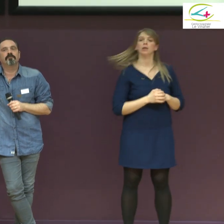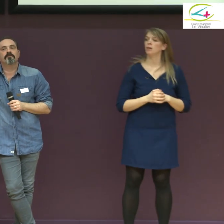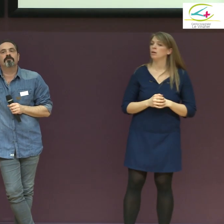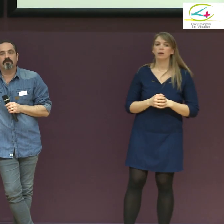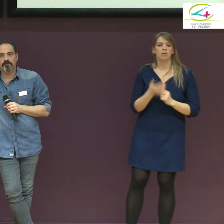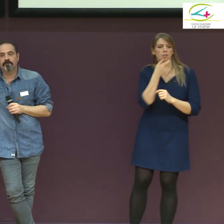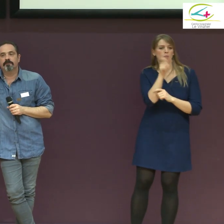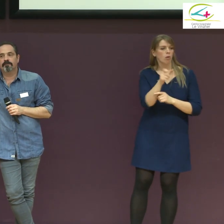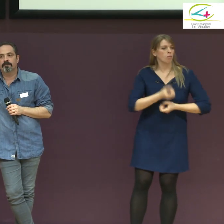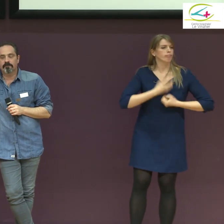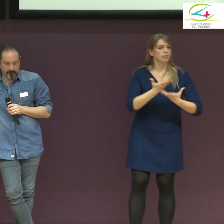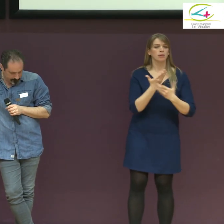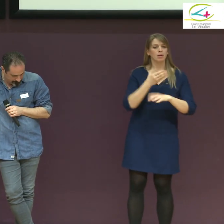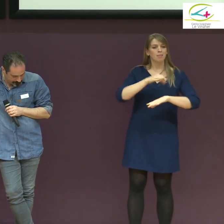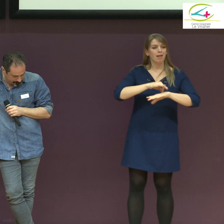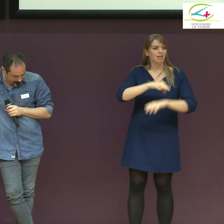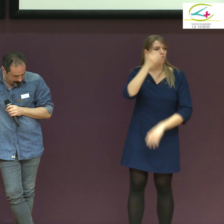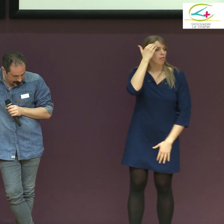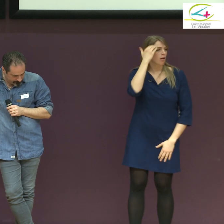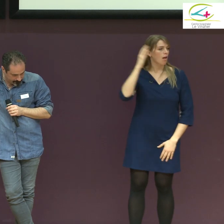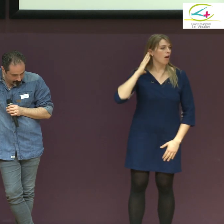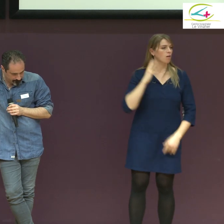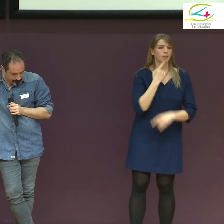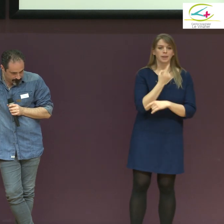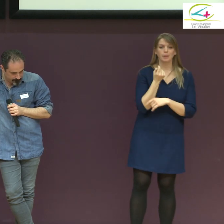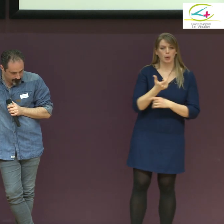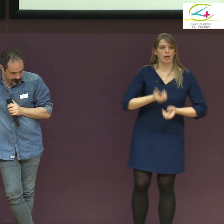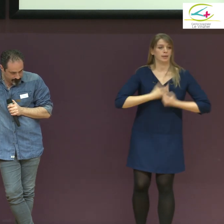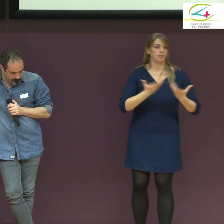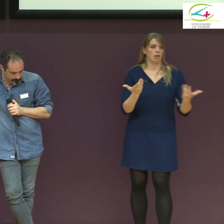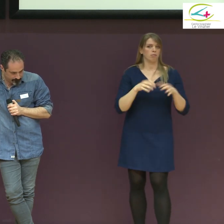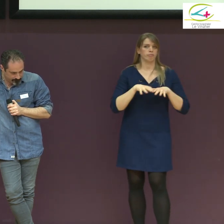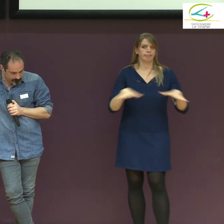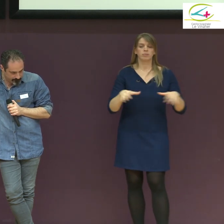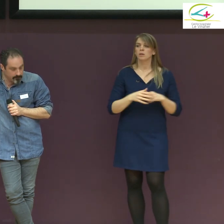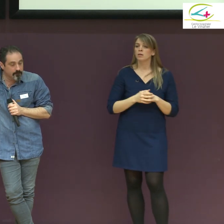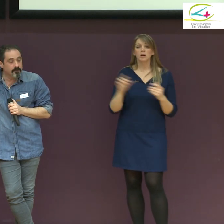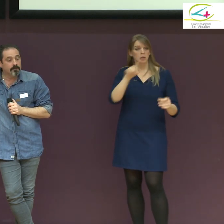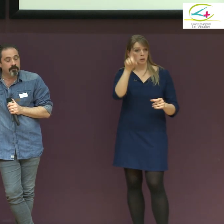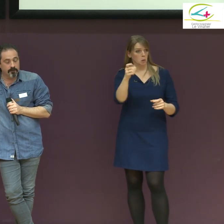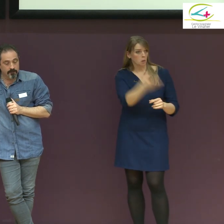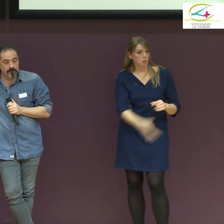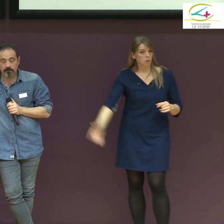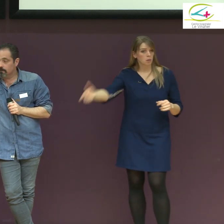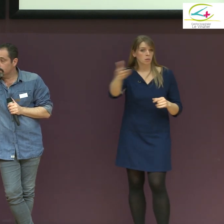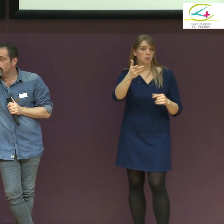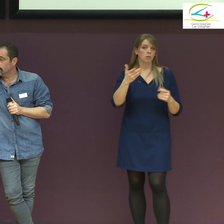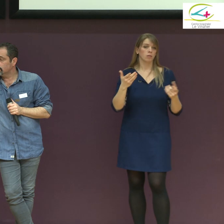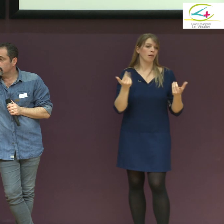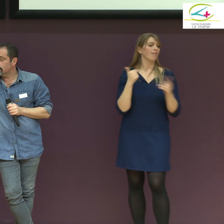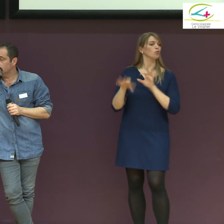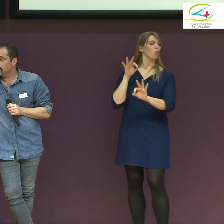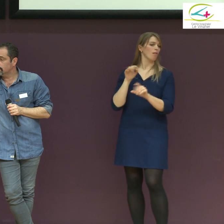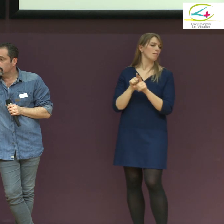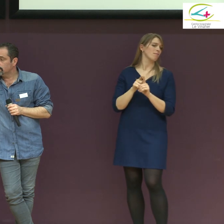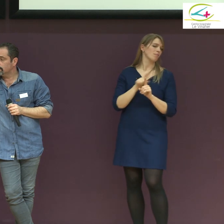maladie mentale. C'est vrai que depuis le début, on n'en avait pas trop parlé, là c'est en train d'arriver. Et j'ai une question pour vous, ça rejoint un petit peu l'action du choix, mais